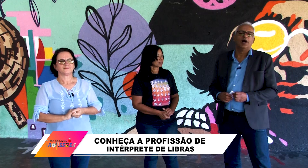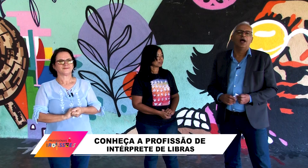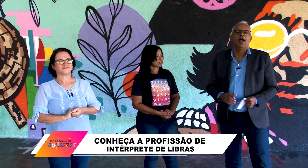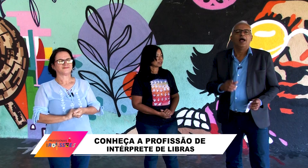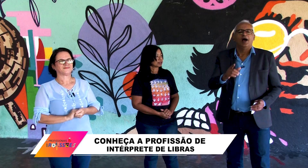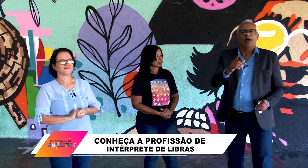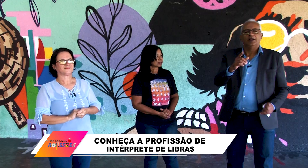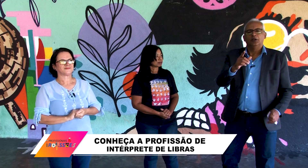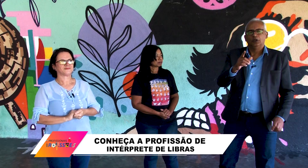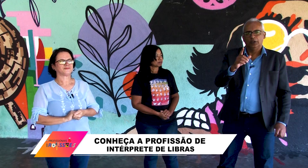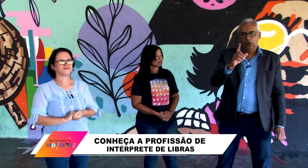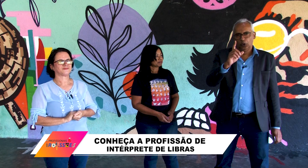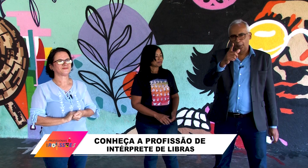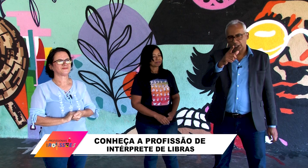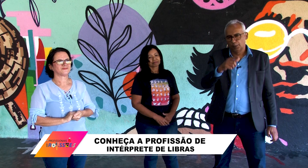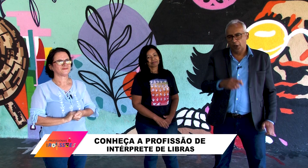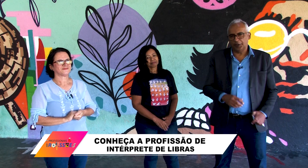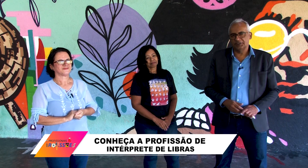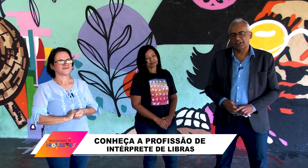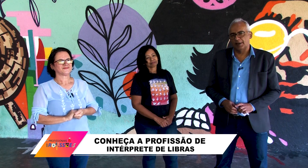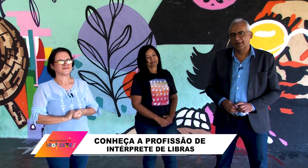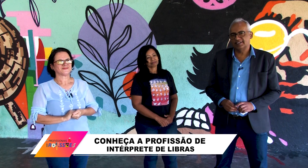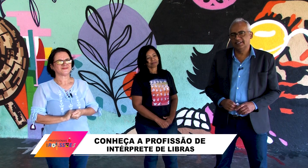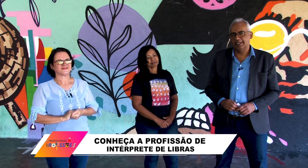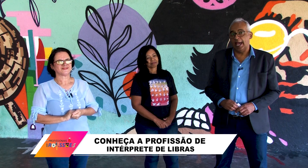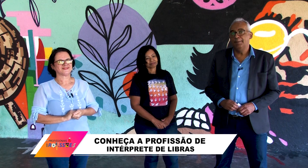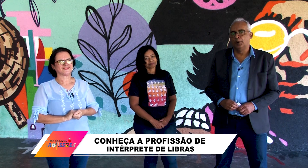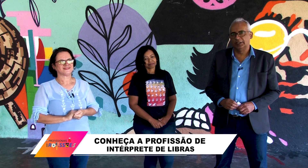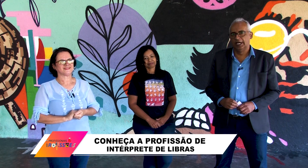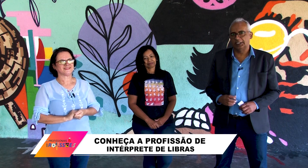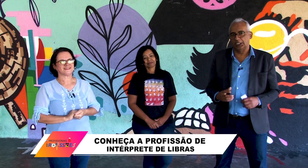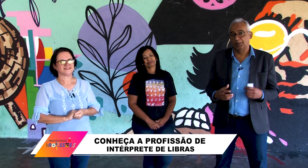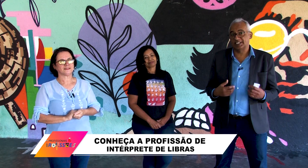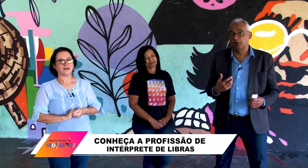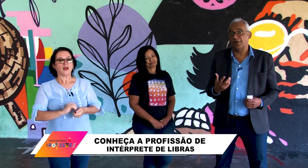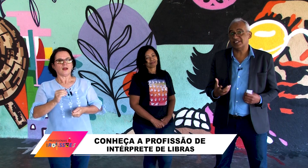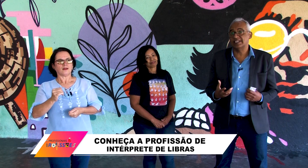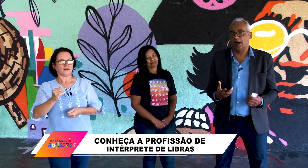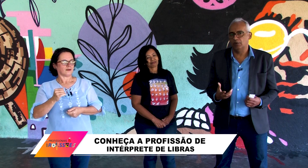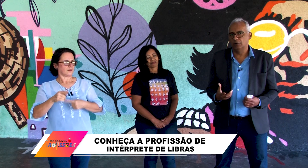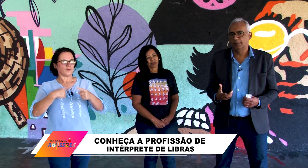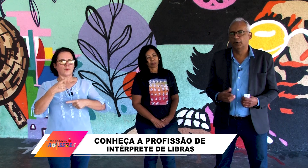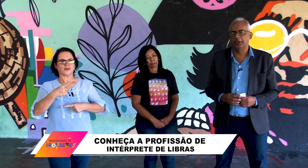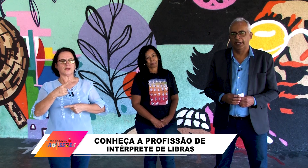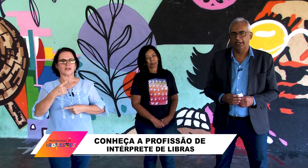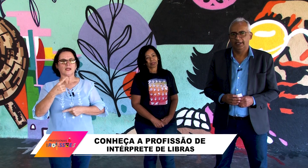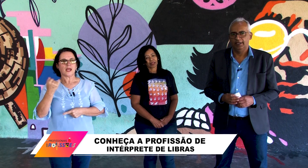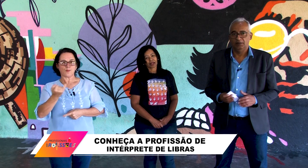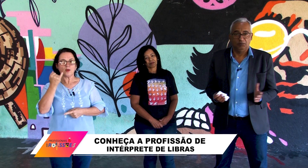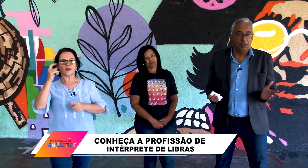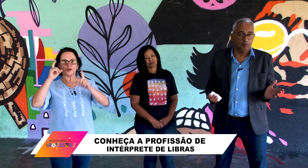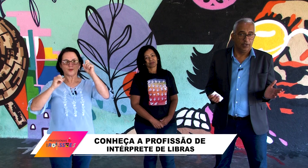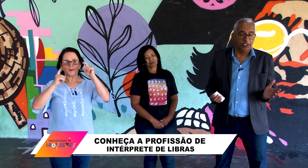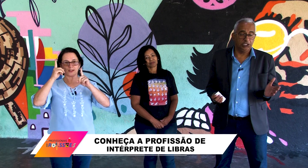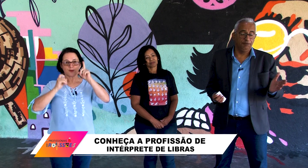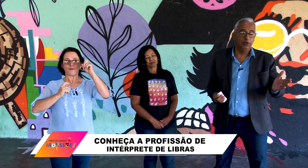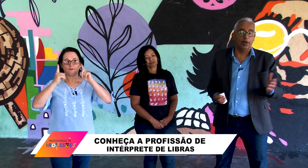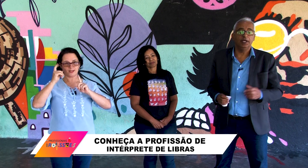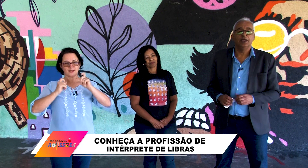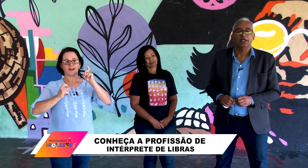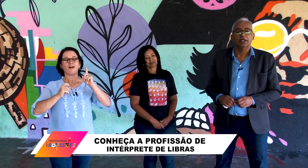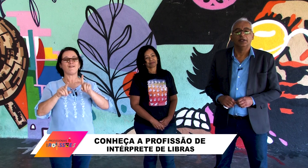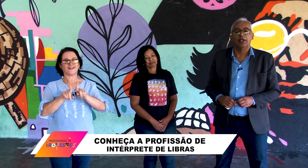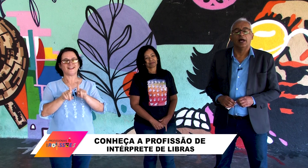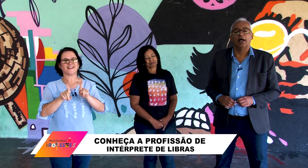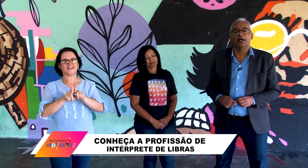bom! No próximo bloco, a gente vai saber se é importante a expressão facial. Por quê? A gente viu